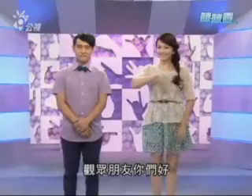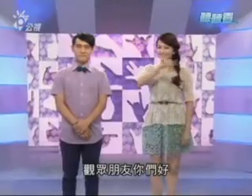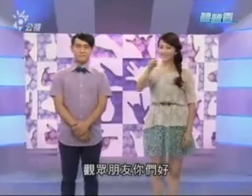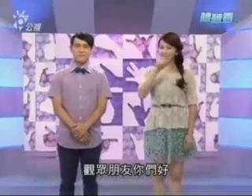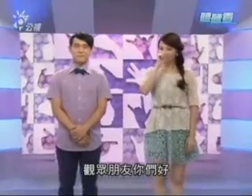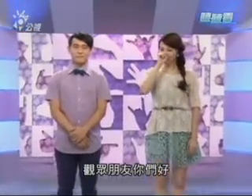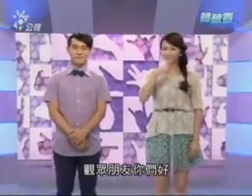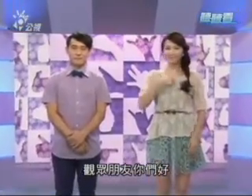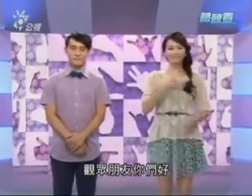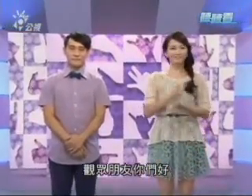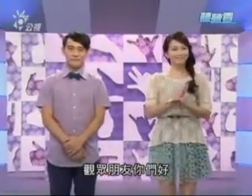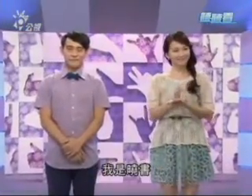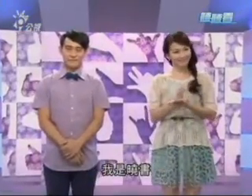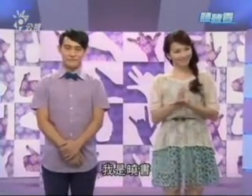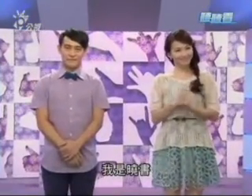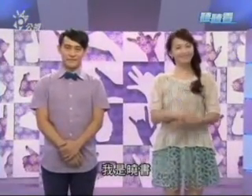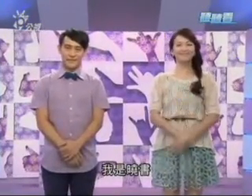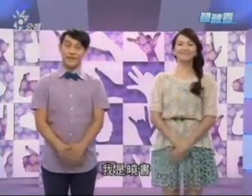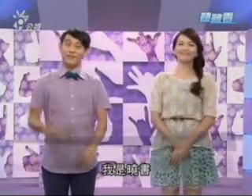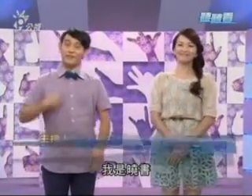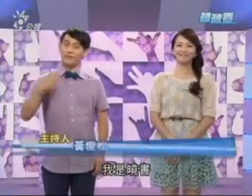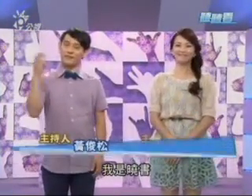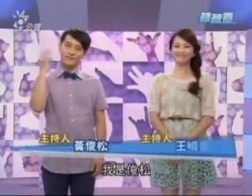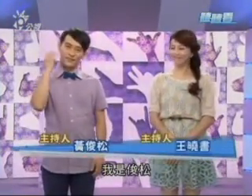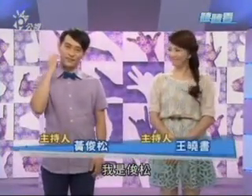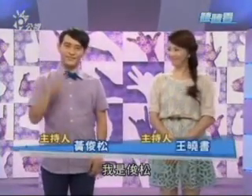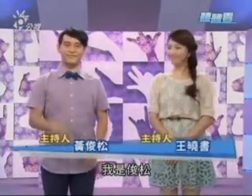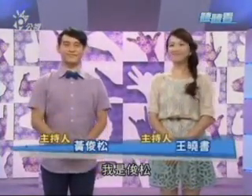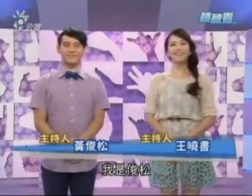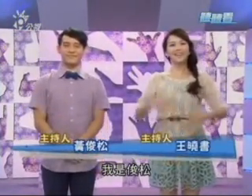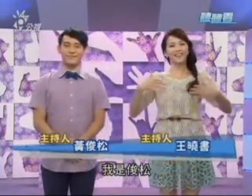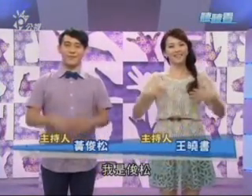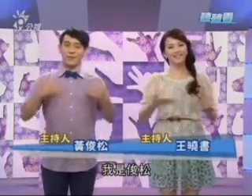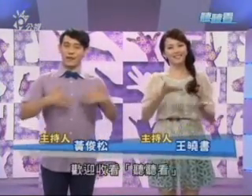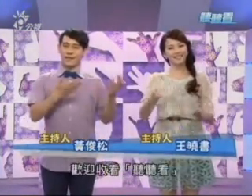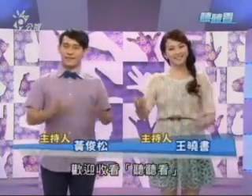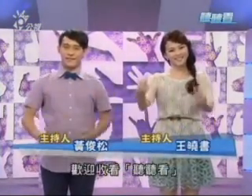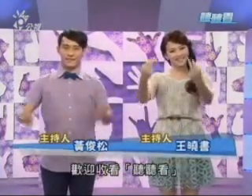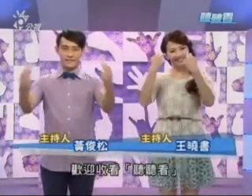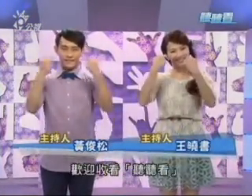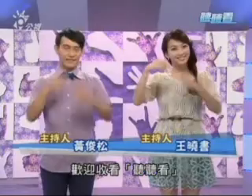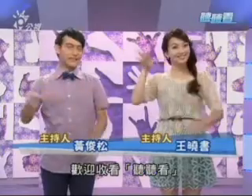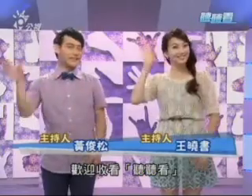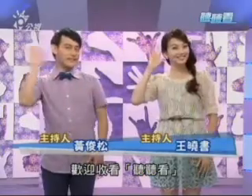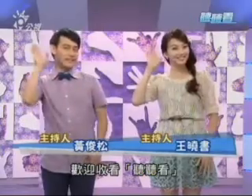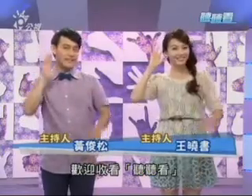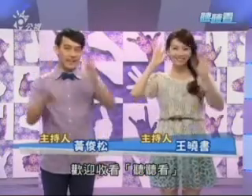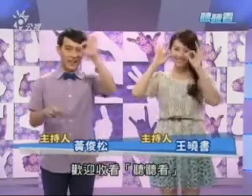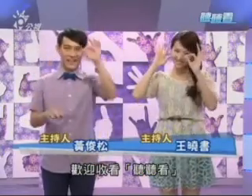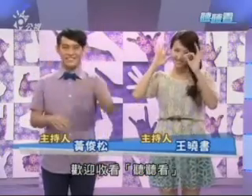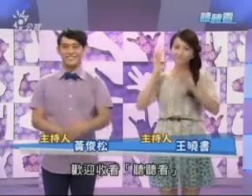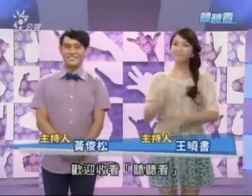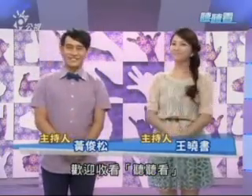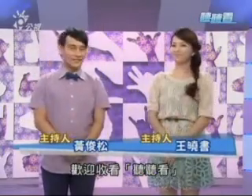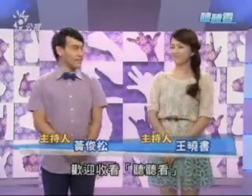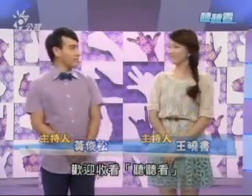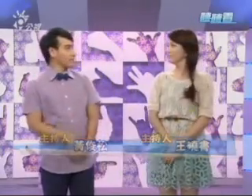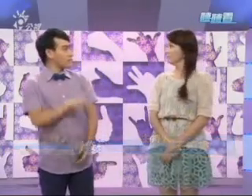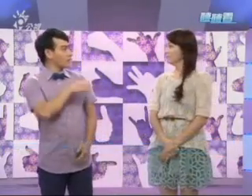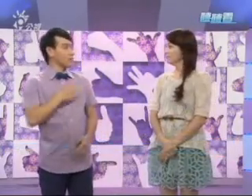你们好，我是小叔， 我是俊松， 欢迎收看听听看。 小